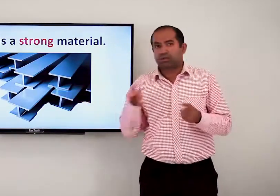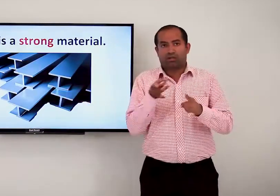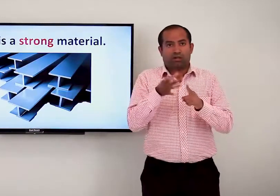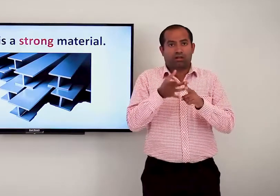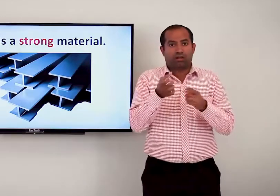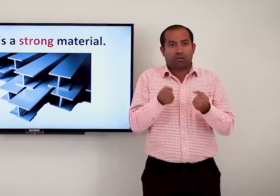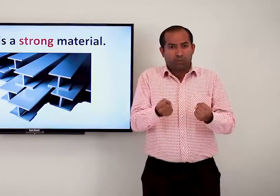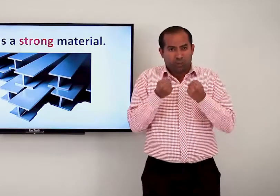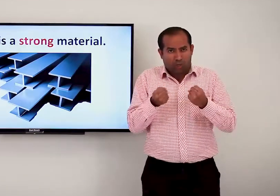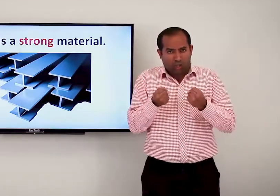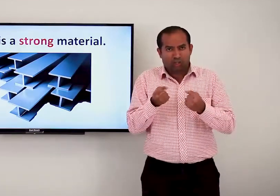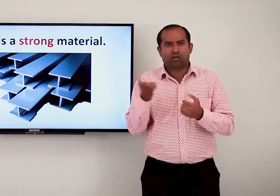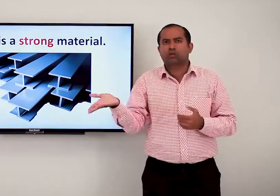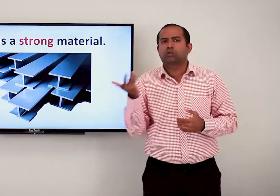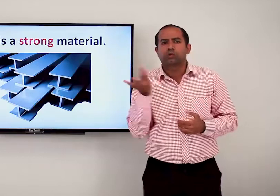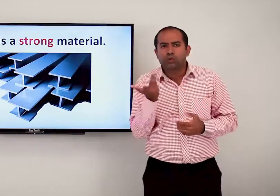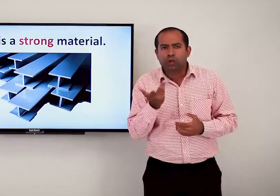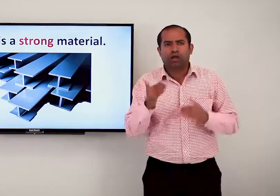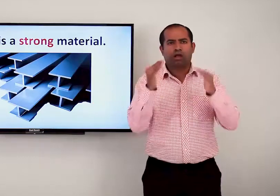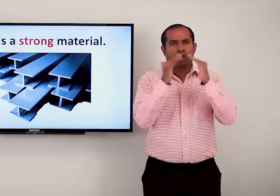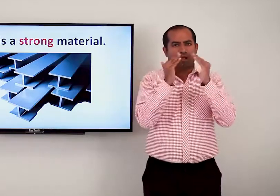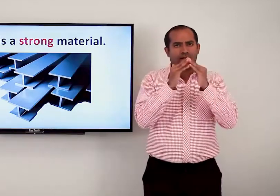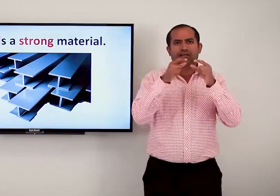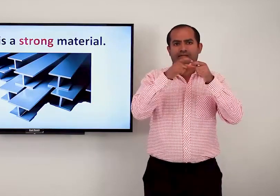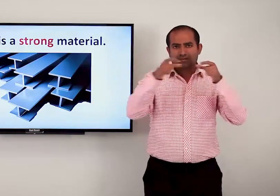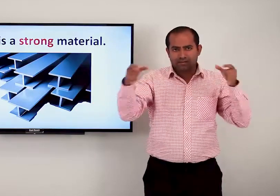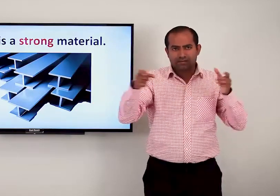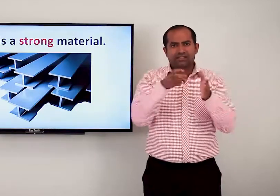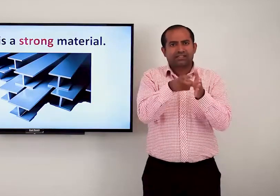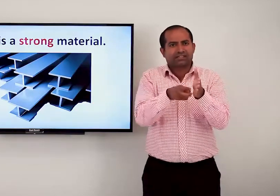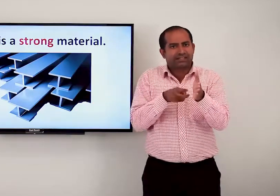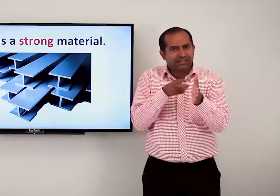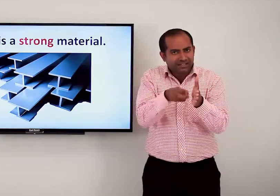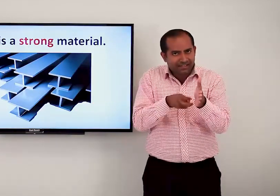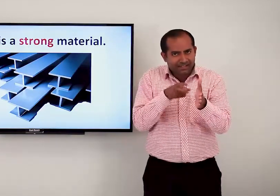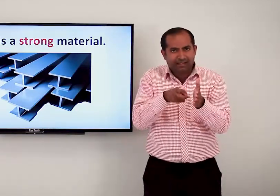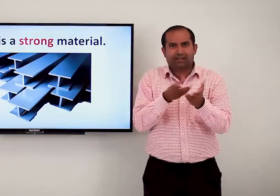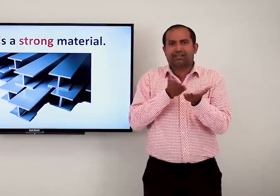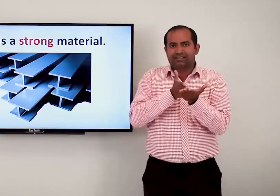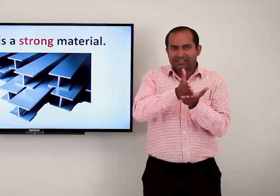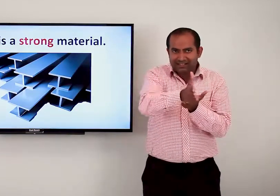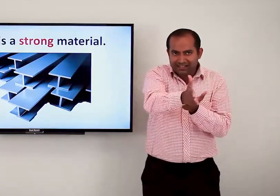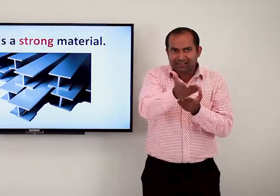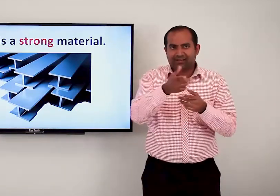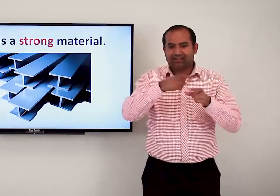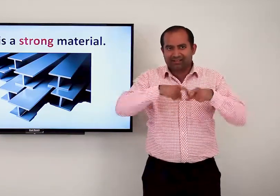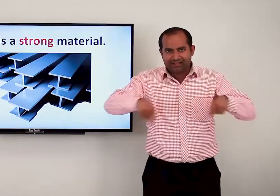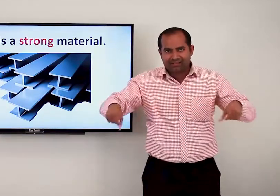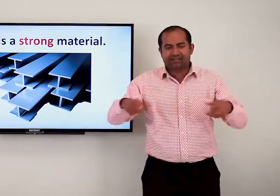ये इतनी मजबूत है कि ये घर बनाने और ट्रेन की पटरियां बनाने में काम आता है।